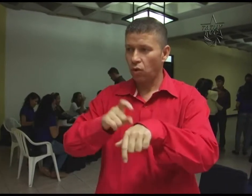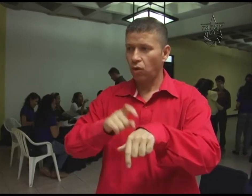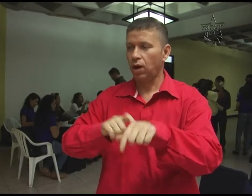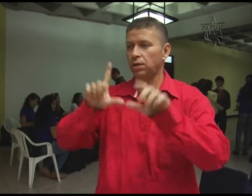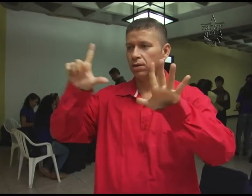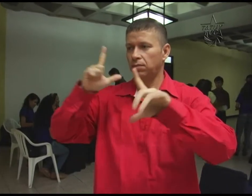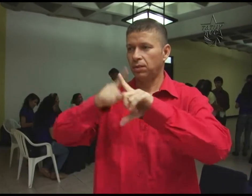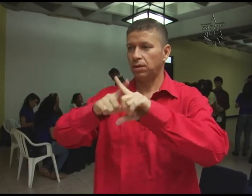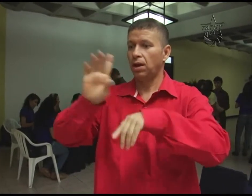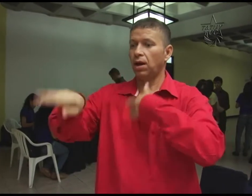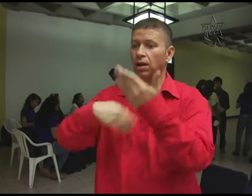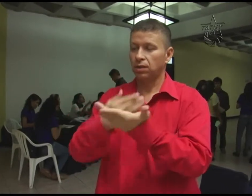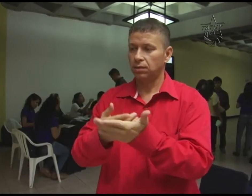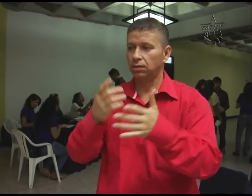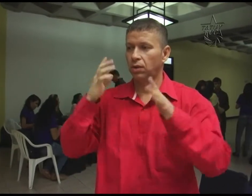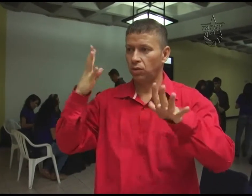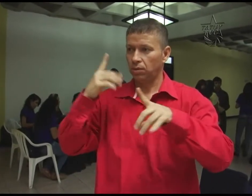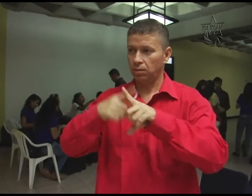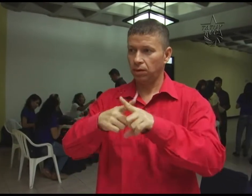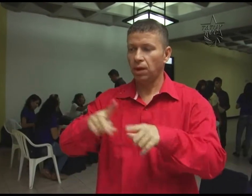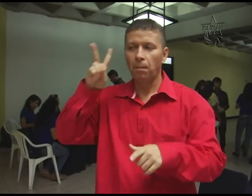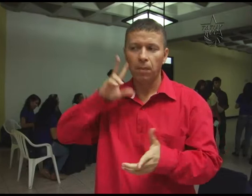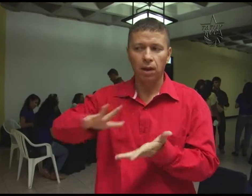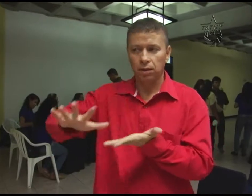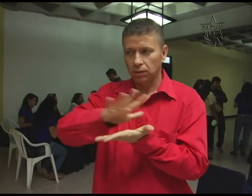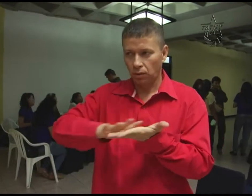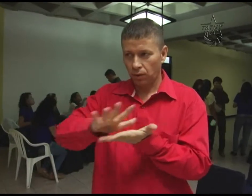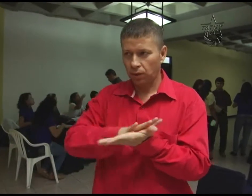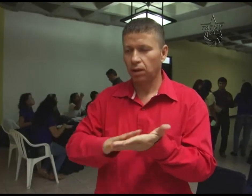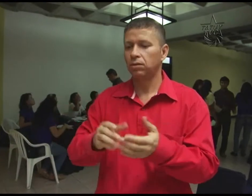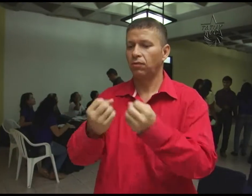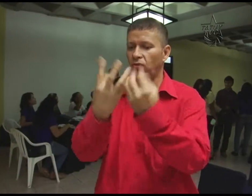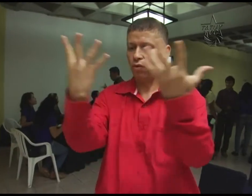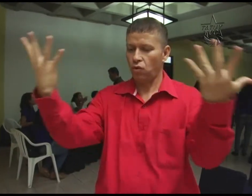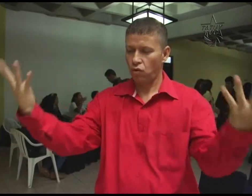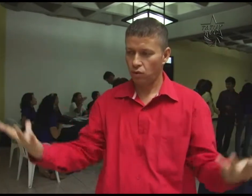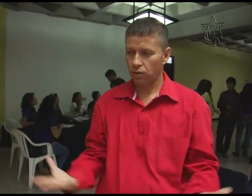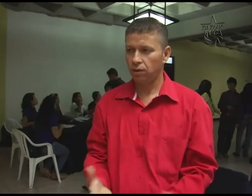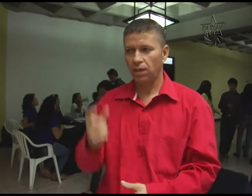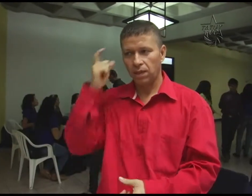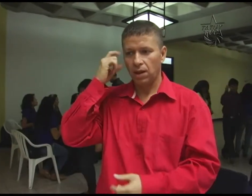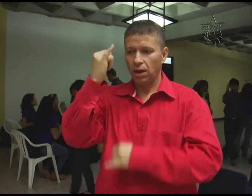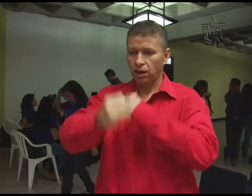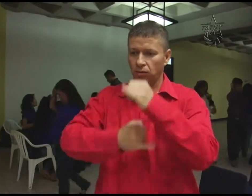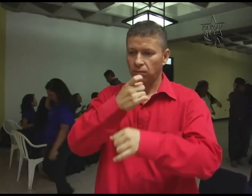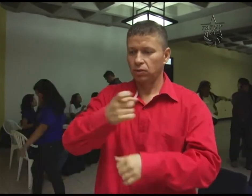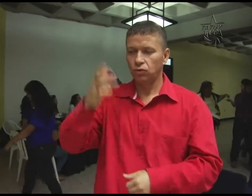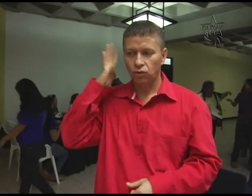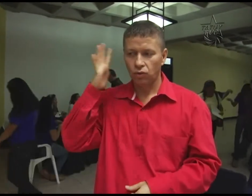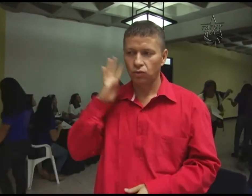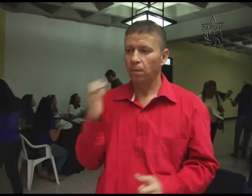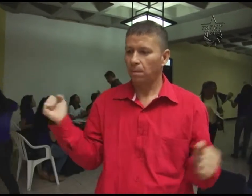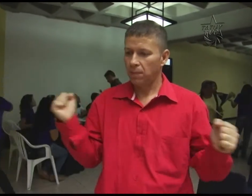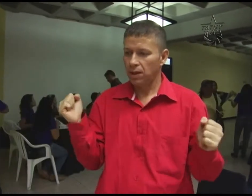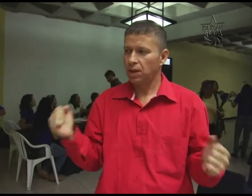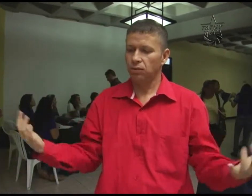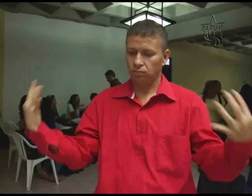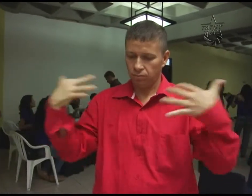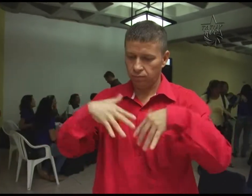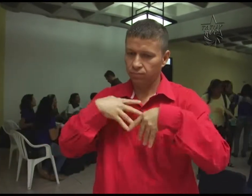Millán hasta la Plaza Bolívar, donde haremos una entrega, una ofrenda